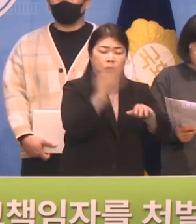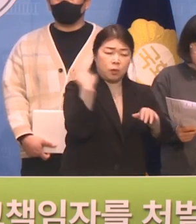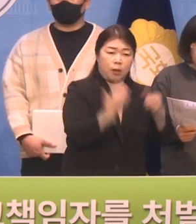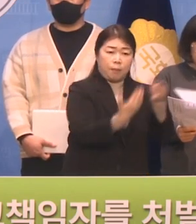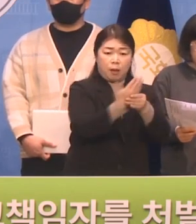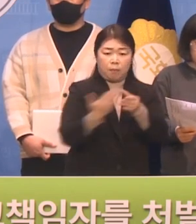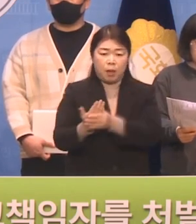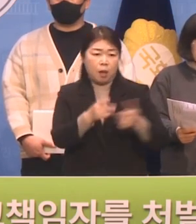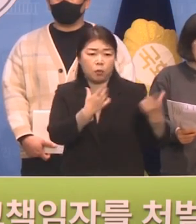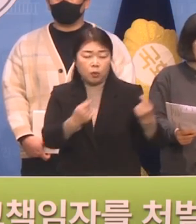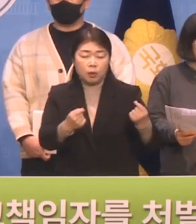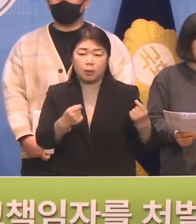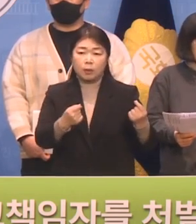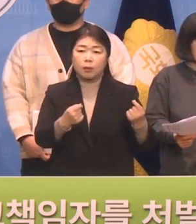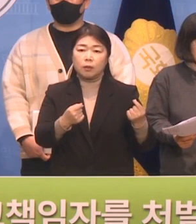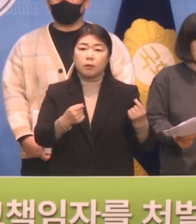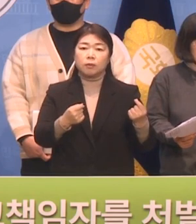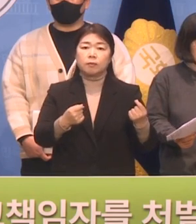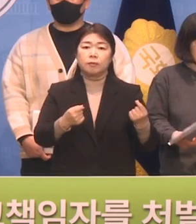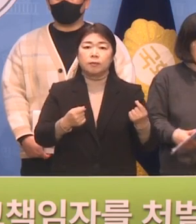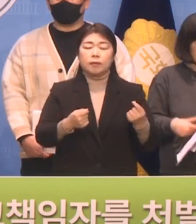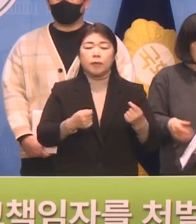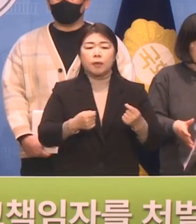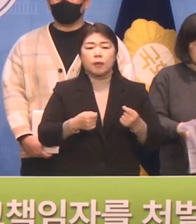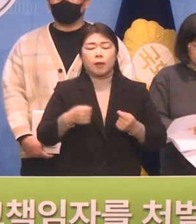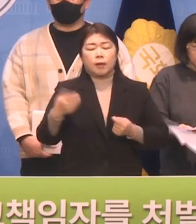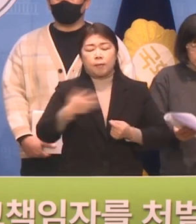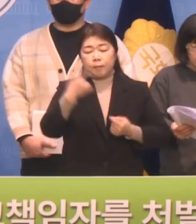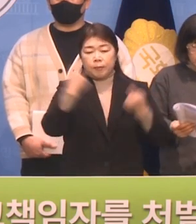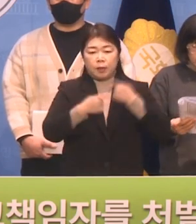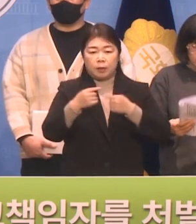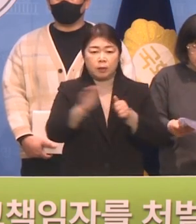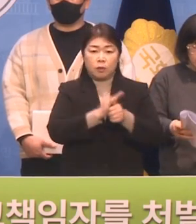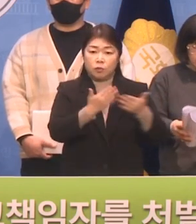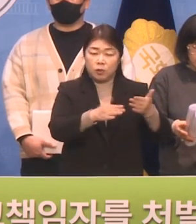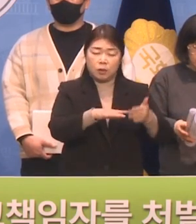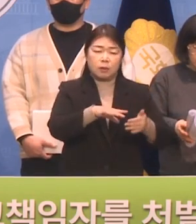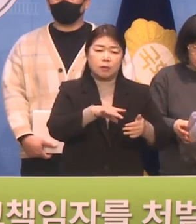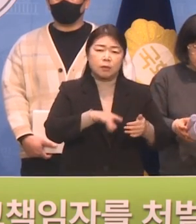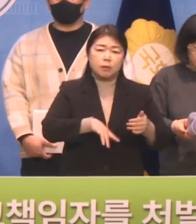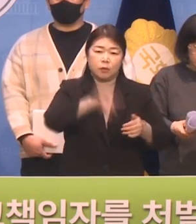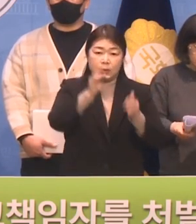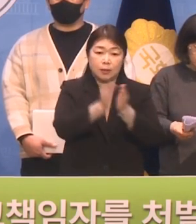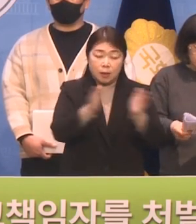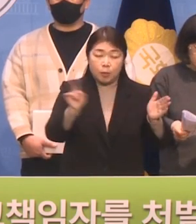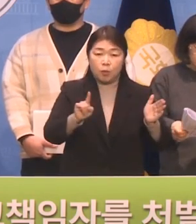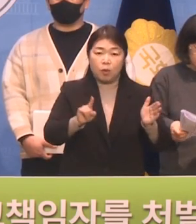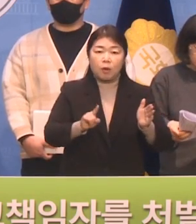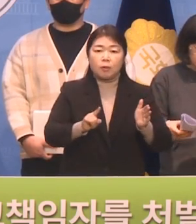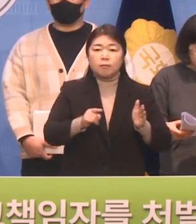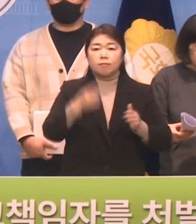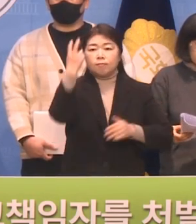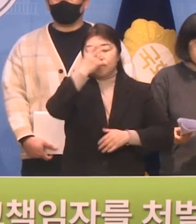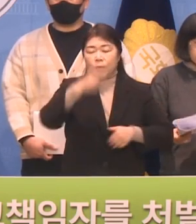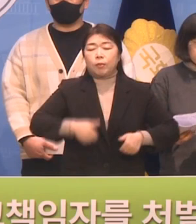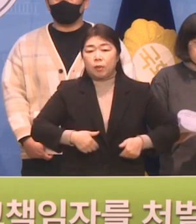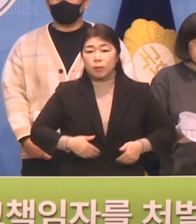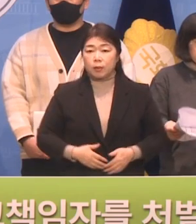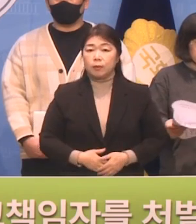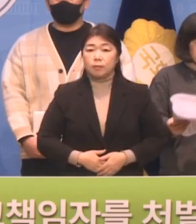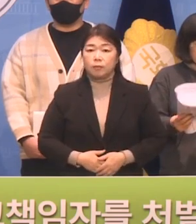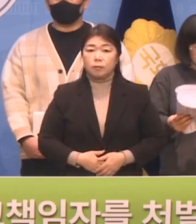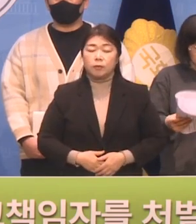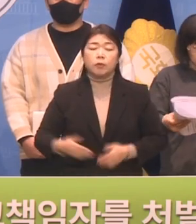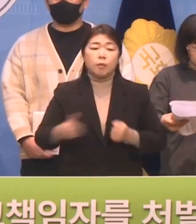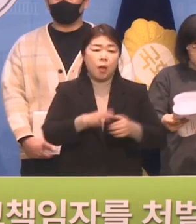참사의 아픔을 치유하는 것 첫 단추는 철저한 진상규명이다. 충청북도와 청주시, 행복청을 포함한 관련